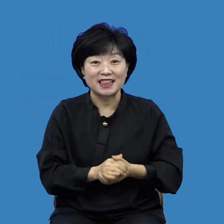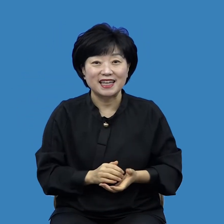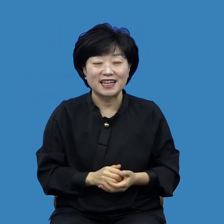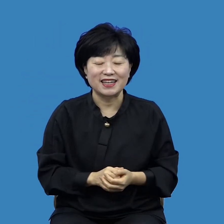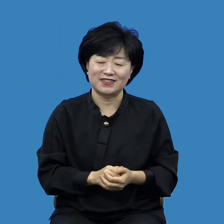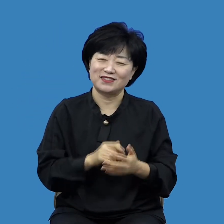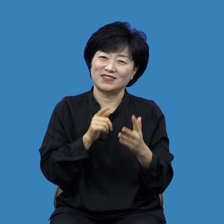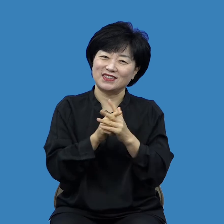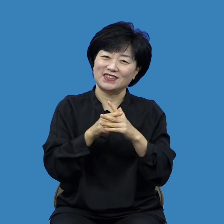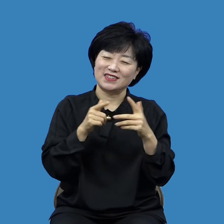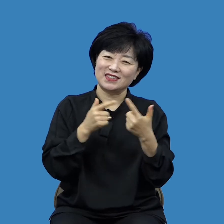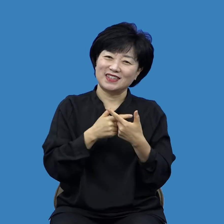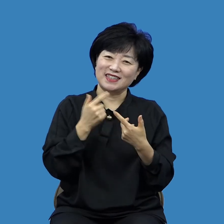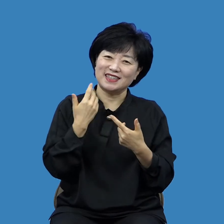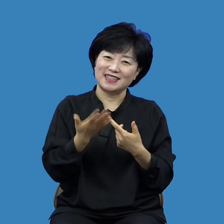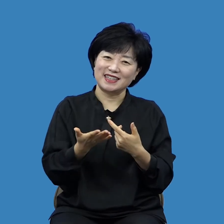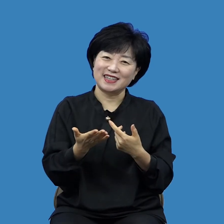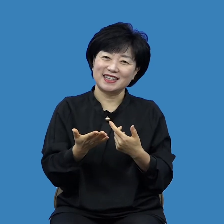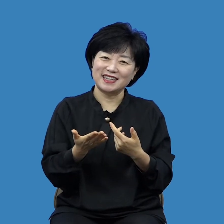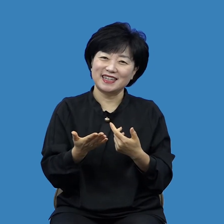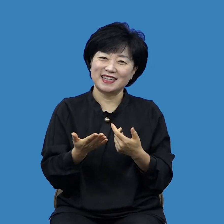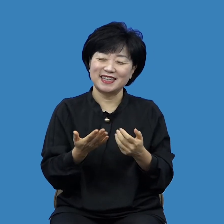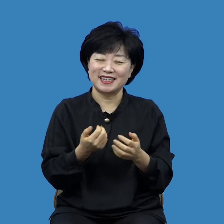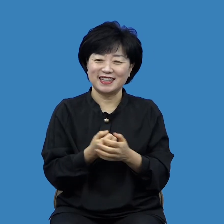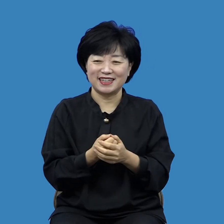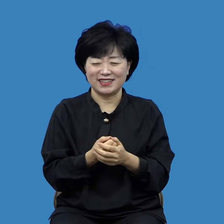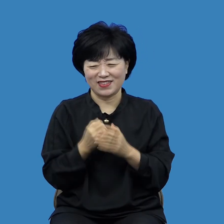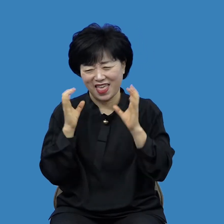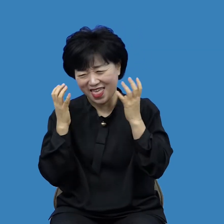얘네들이 이해를 하려나? 너무 어렵다. 조금 나이 든 애한테 눈을 맞추자.